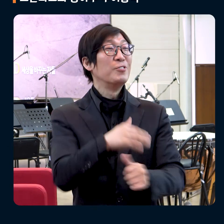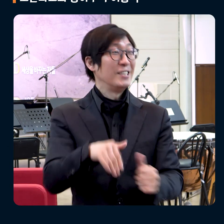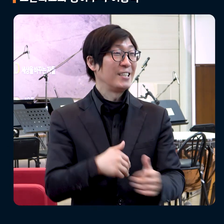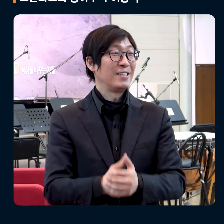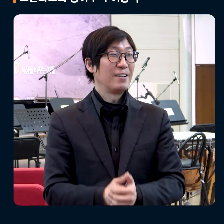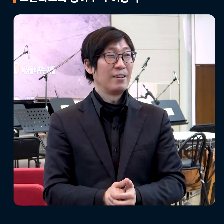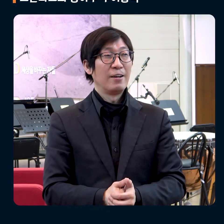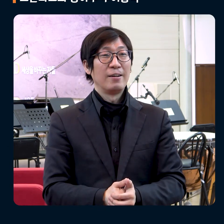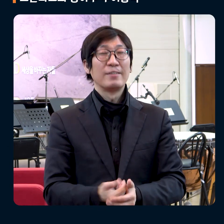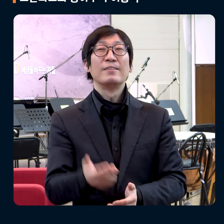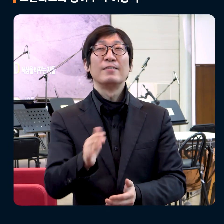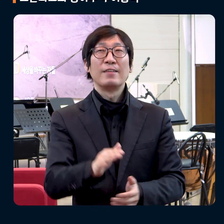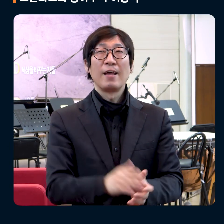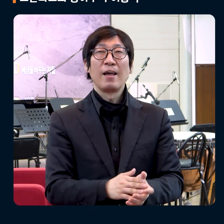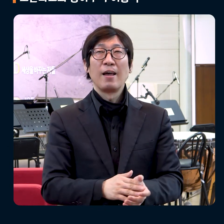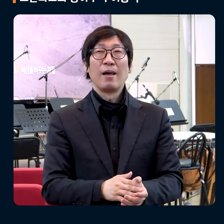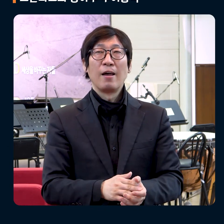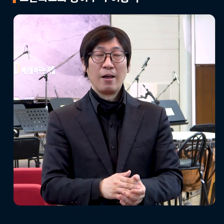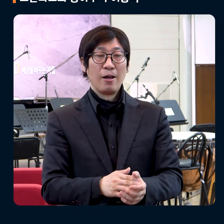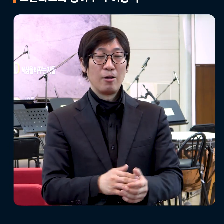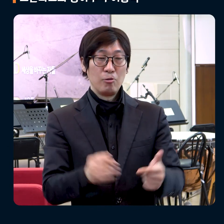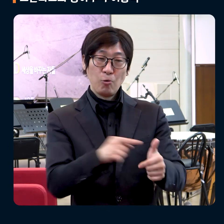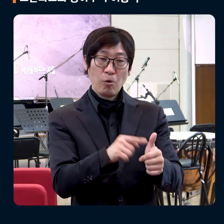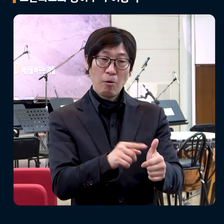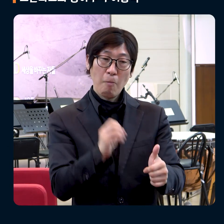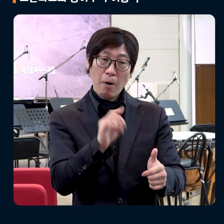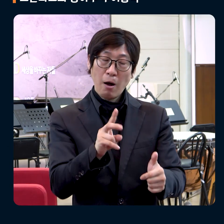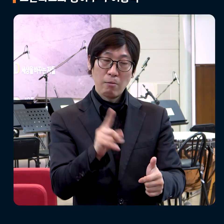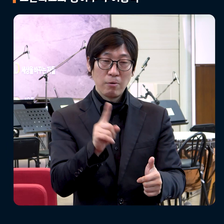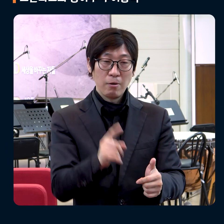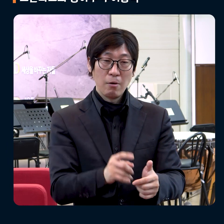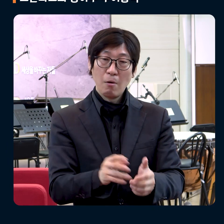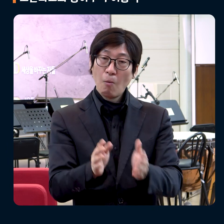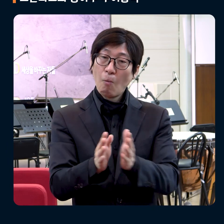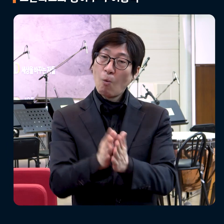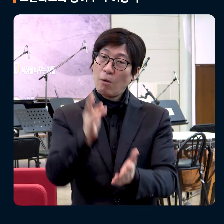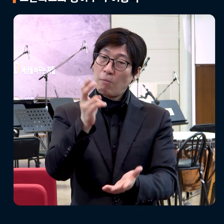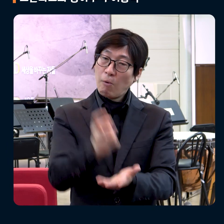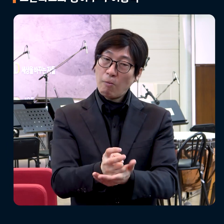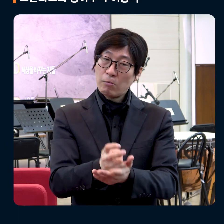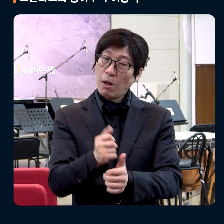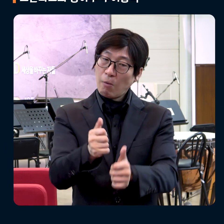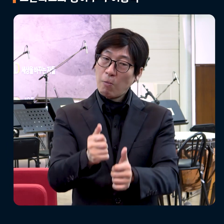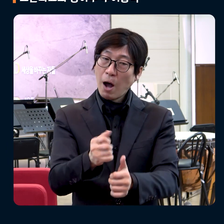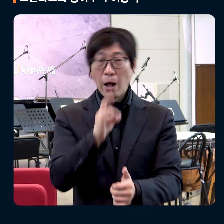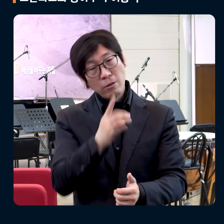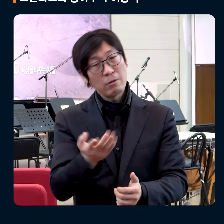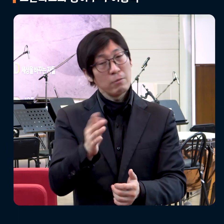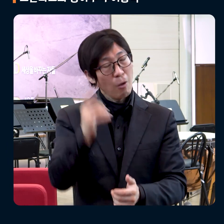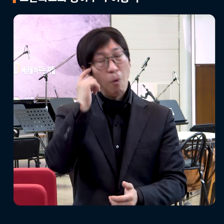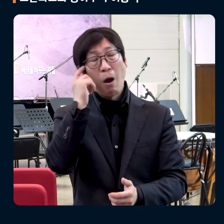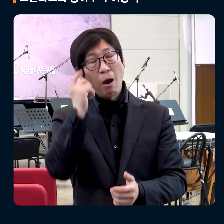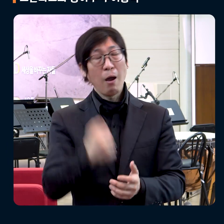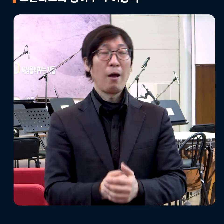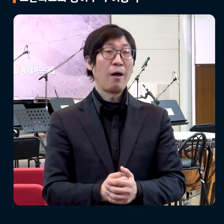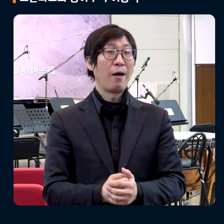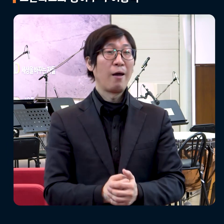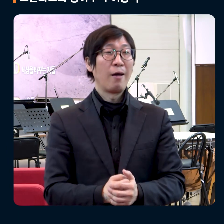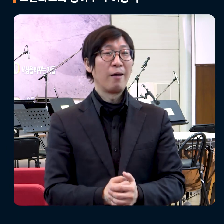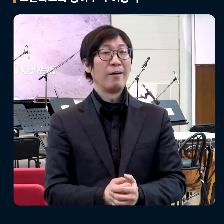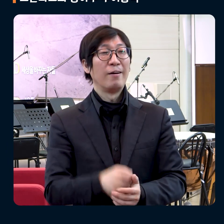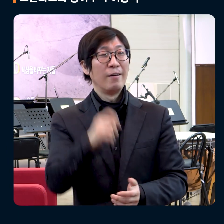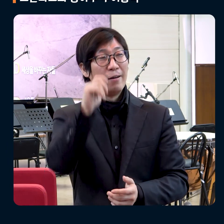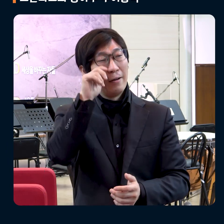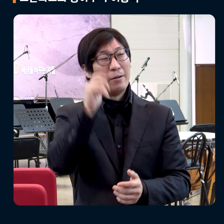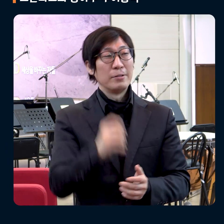이런 분위기죠. 그런데 정콩을 찌른 거예요. 우리가 율법에도 안 맞는 일을 왜 하고 있냐? 머리 긁으면서 얘기했지만